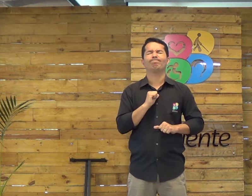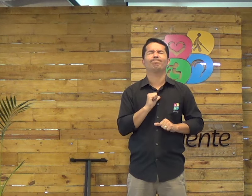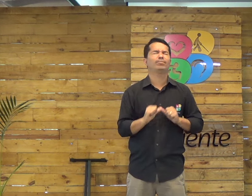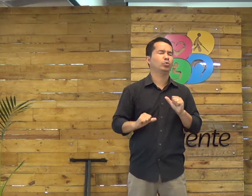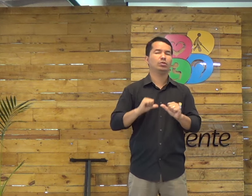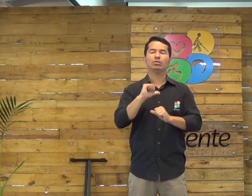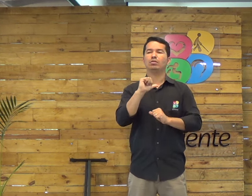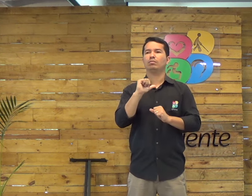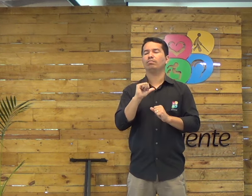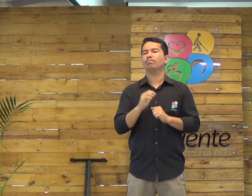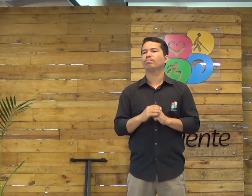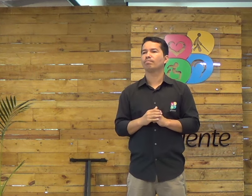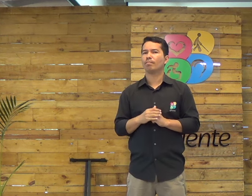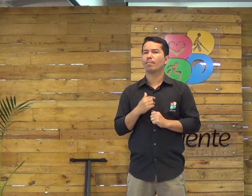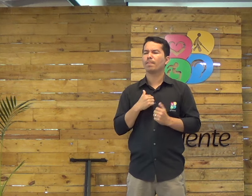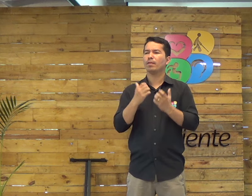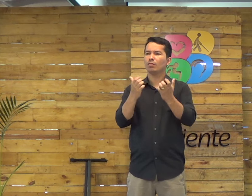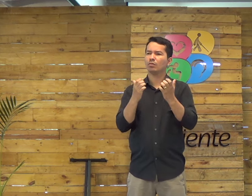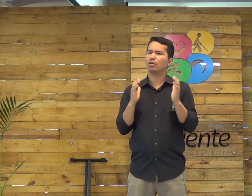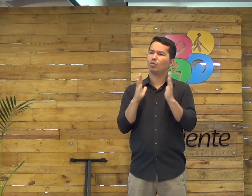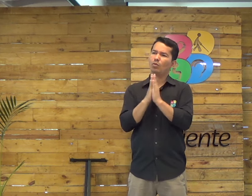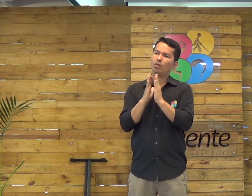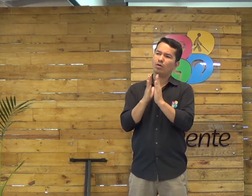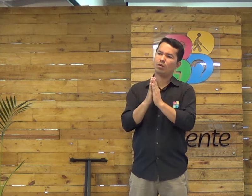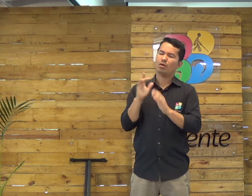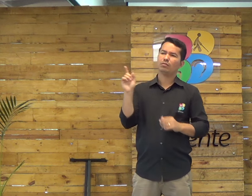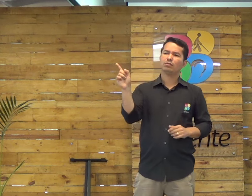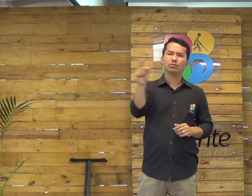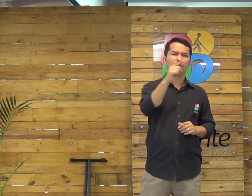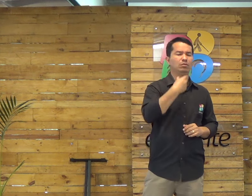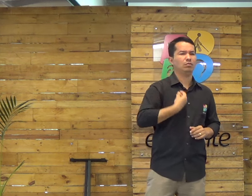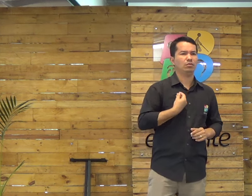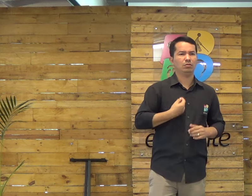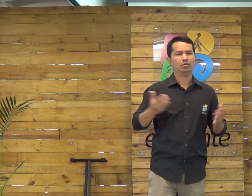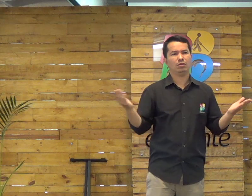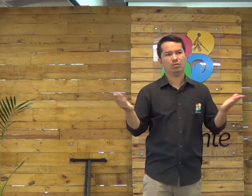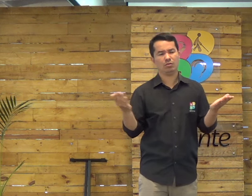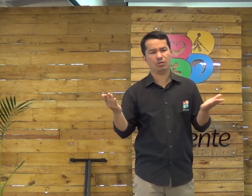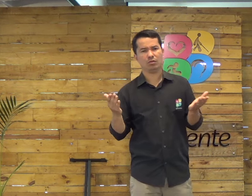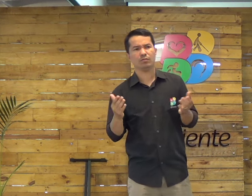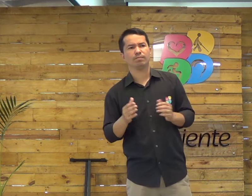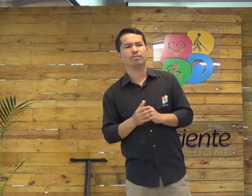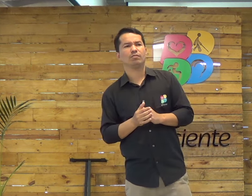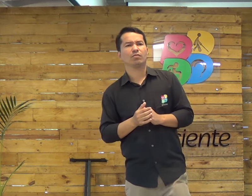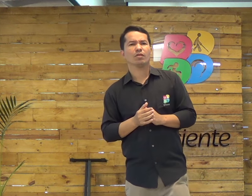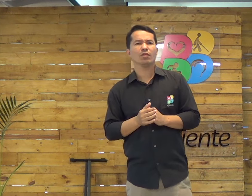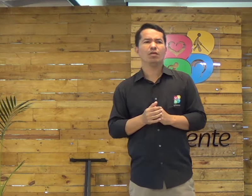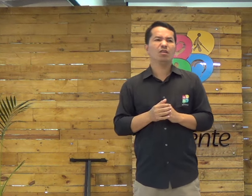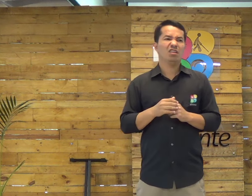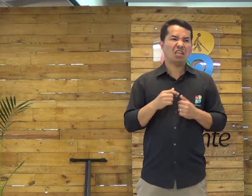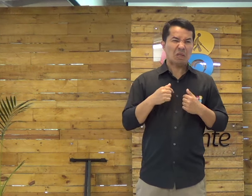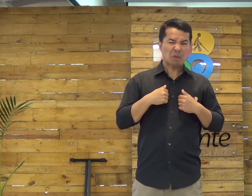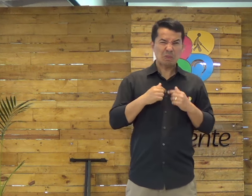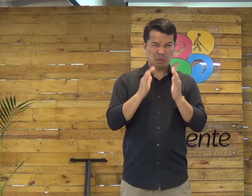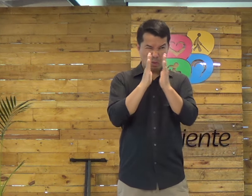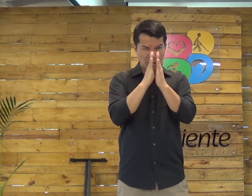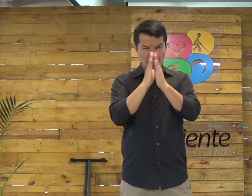pode. Você pode ser transformado. E eu quero orar para vocês agora, eu quero orar pela sua vida.